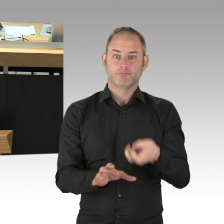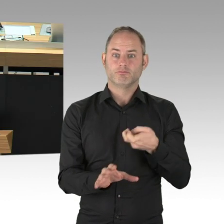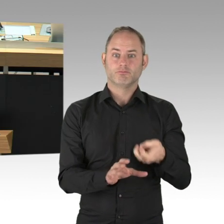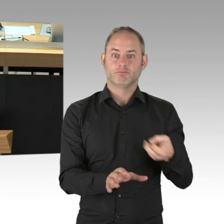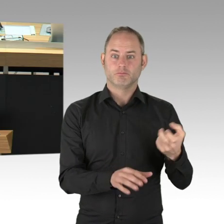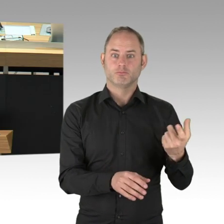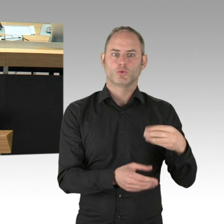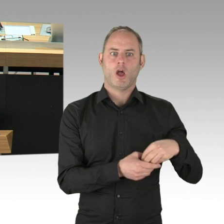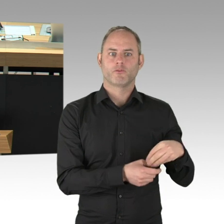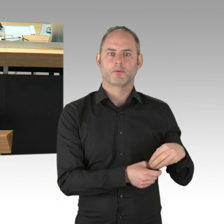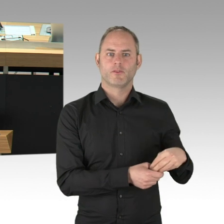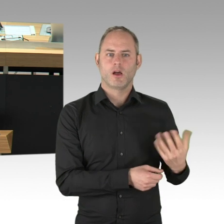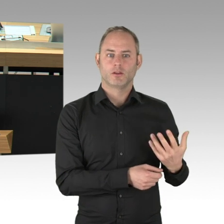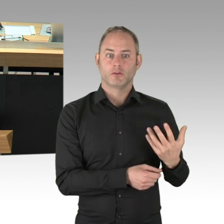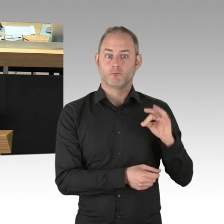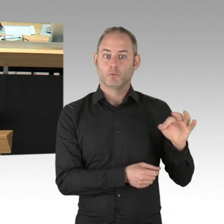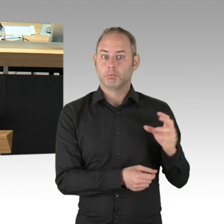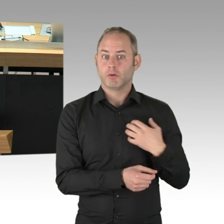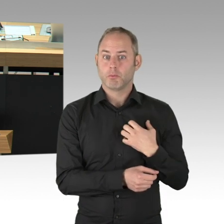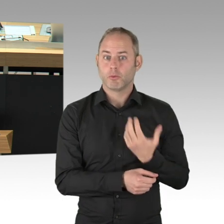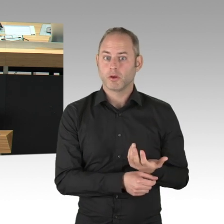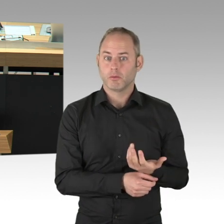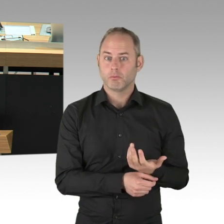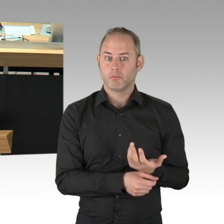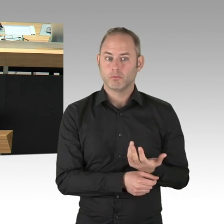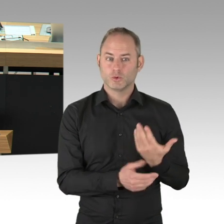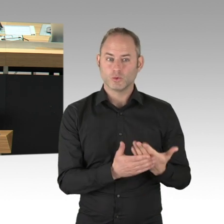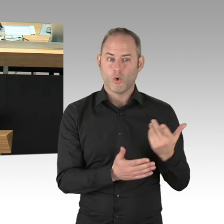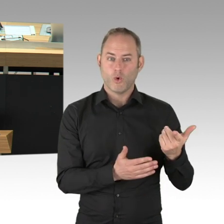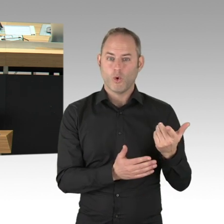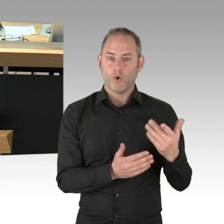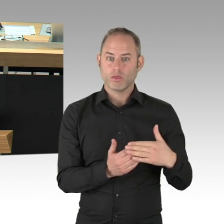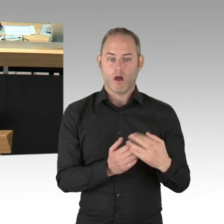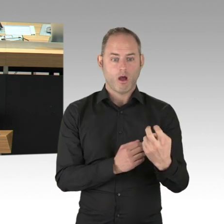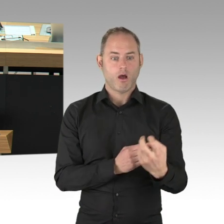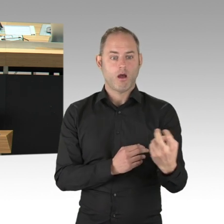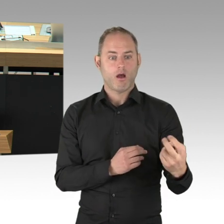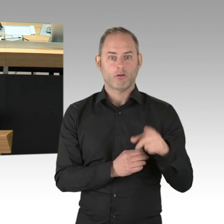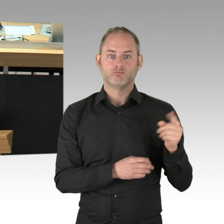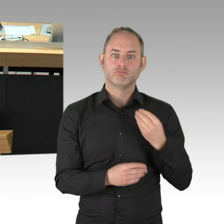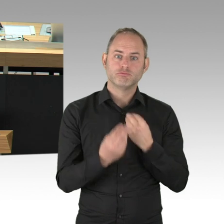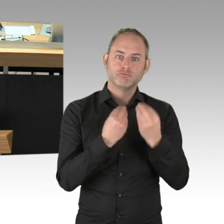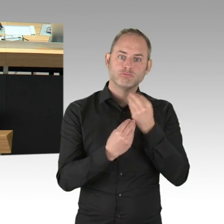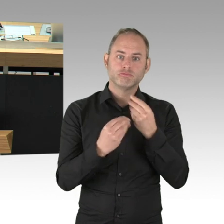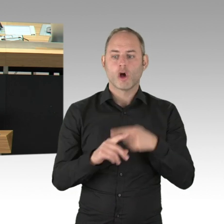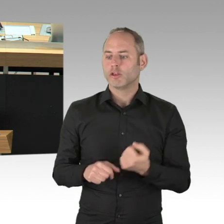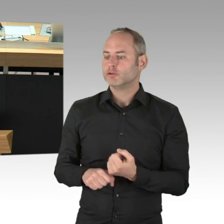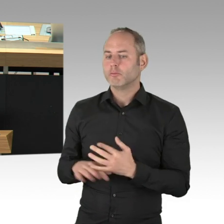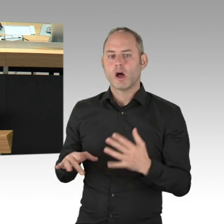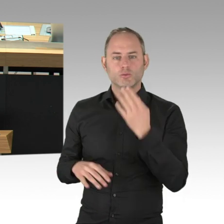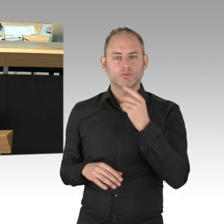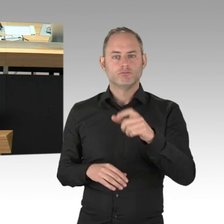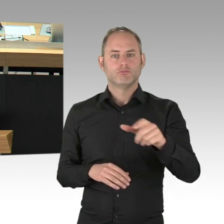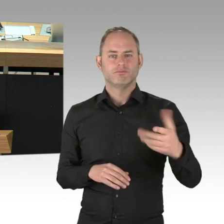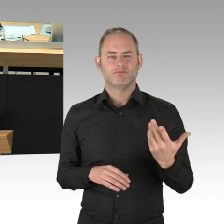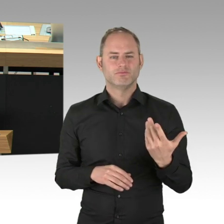einzuzementieren, damals nicht entsprochen. Gleichwohl bleibt die Leichenfletterei bemerkenswert. Noch bemerkenswerter ist, dass sich keiner